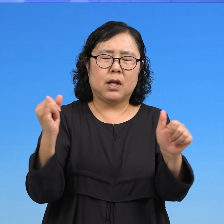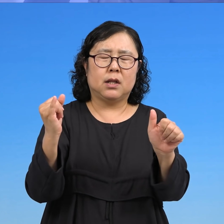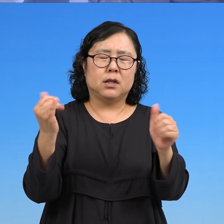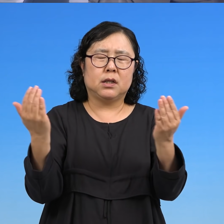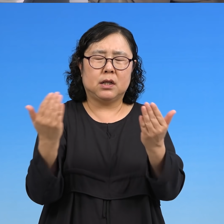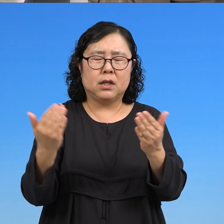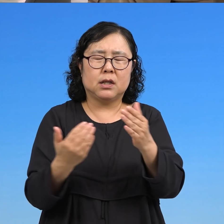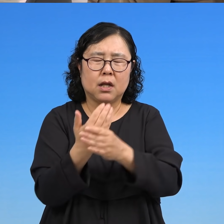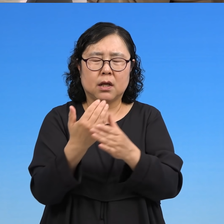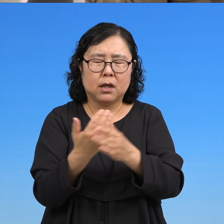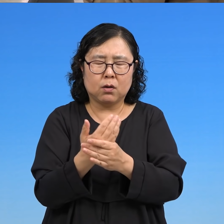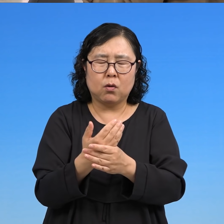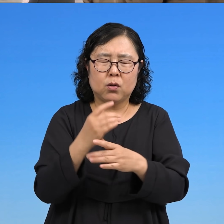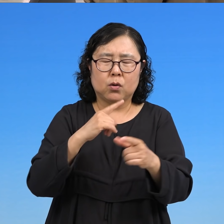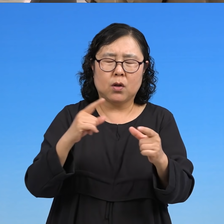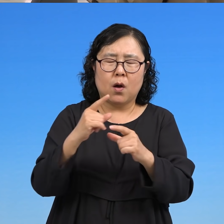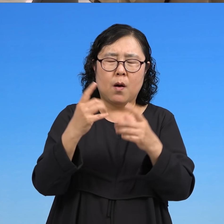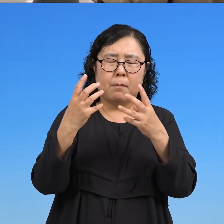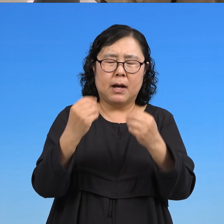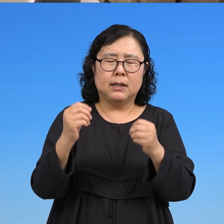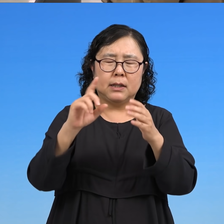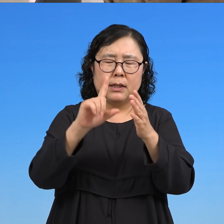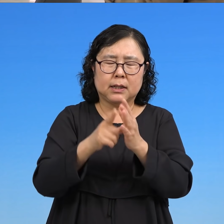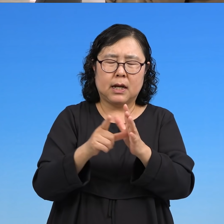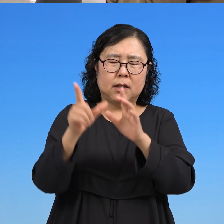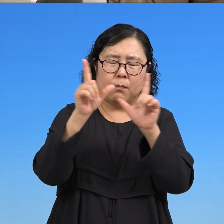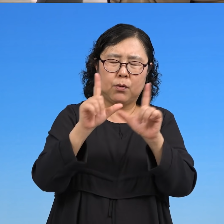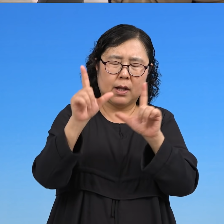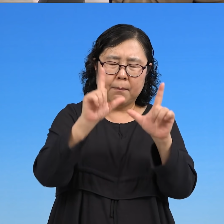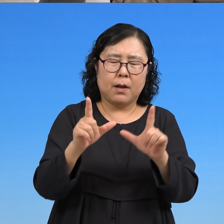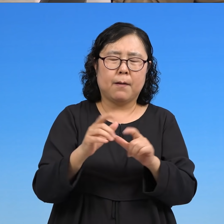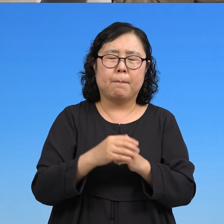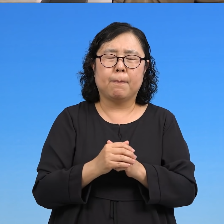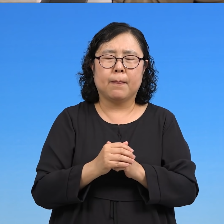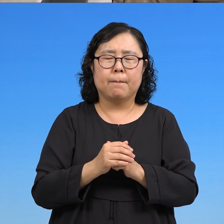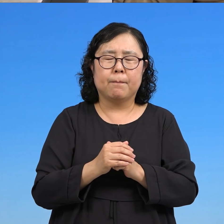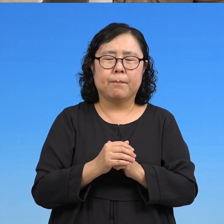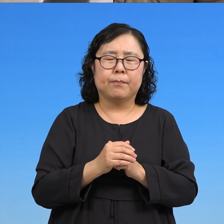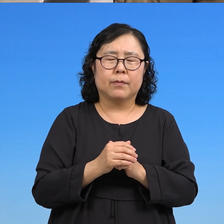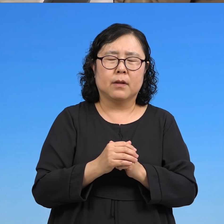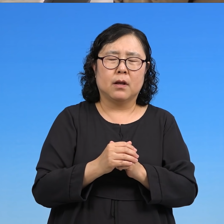가정에서 하나님 가족들이 더 많은 시간을 보내면